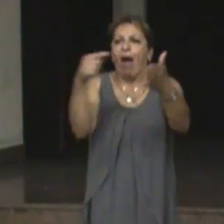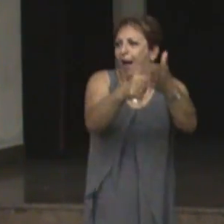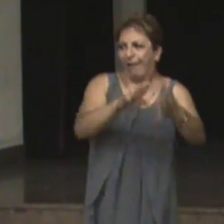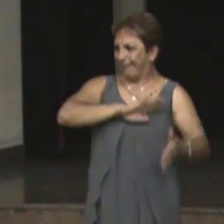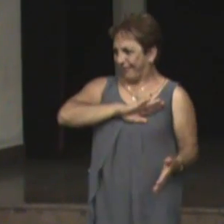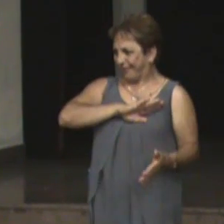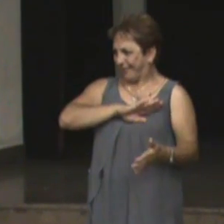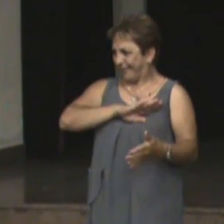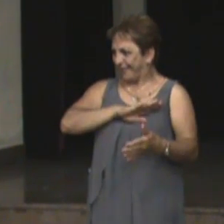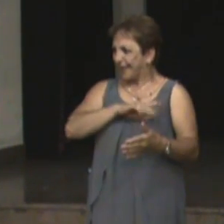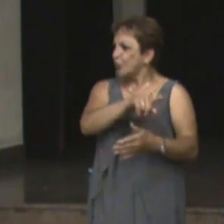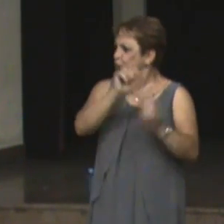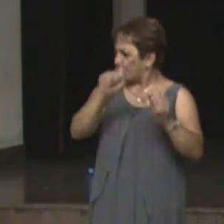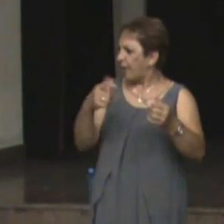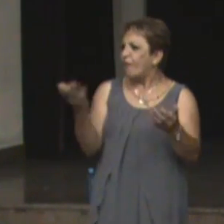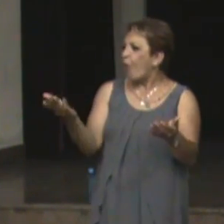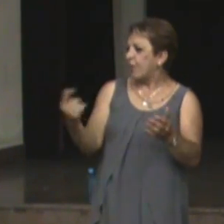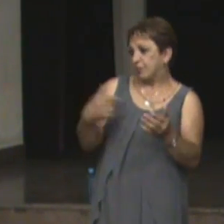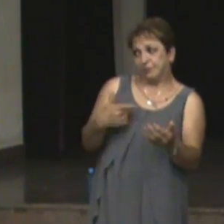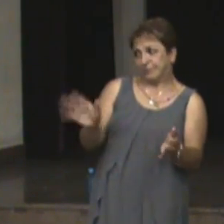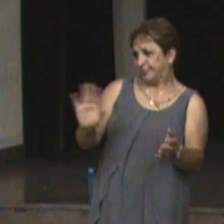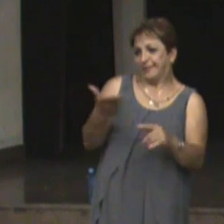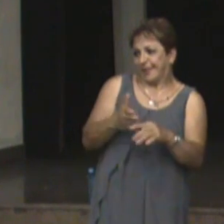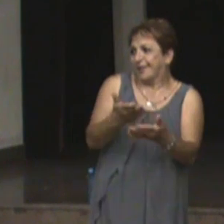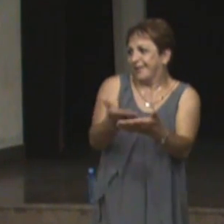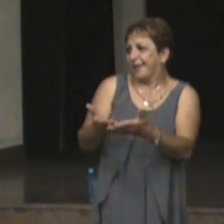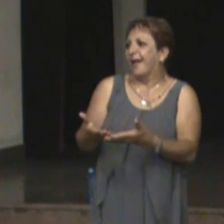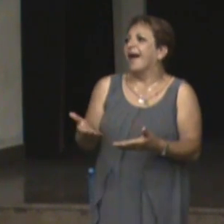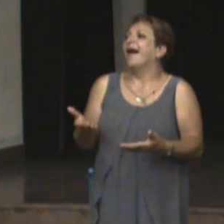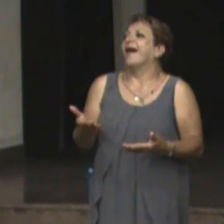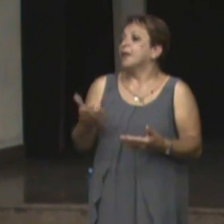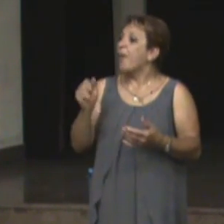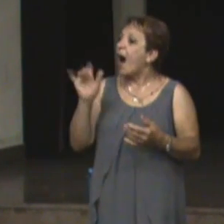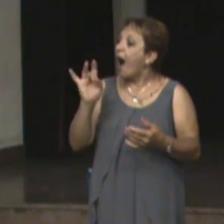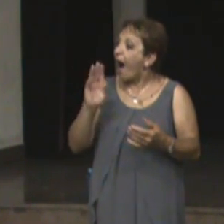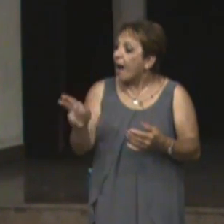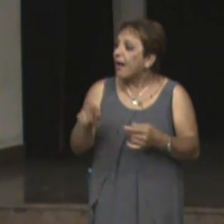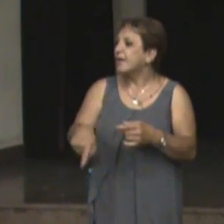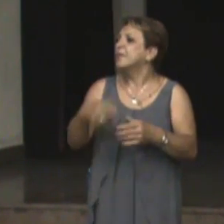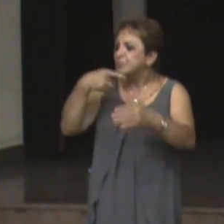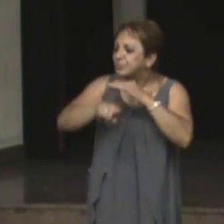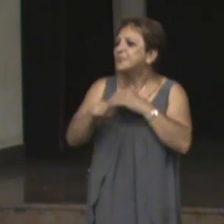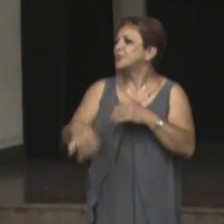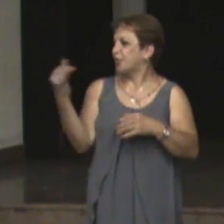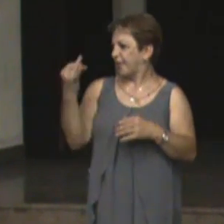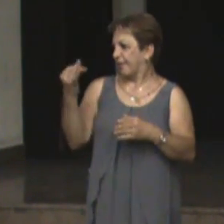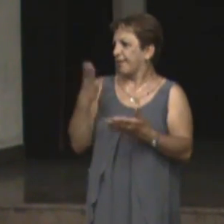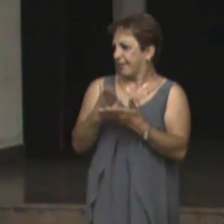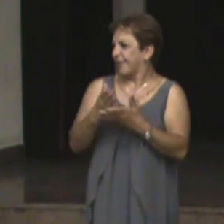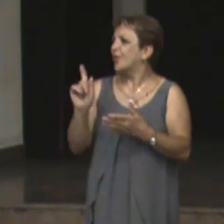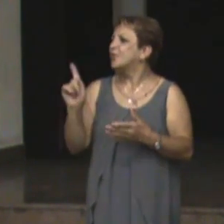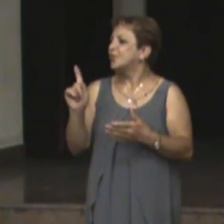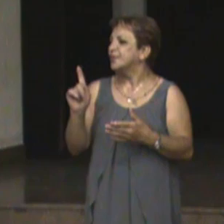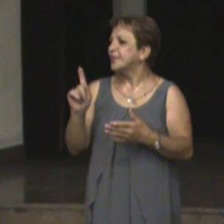Մյուս կարևոր հանգամանքը պետք է ընդգծել, որ առակը նաև հետաքրքրություն առաջացնող